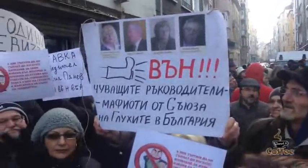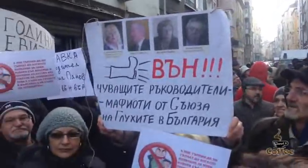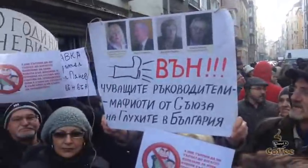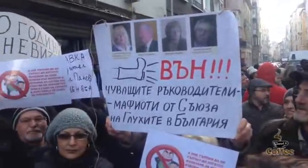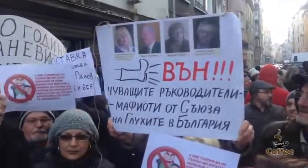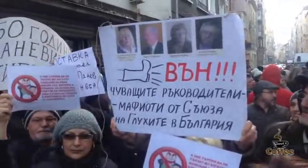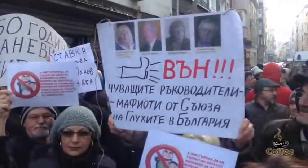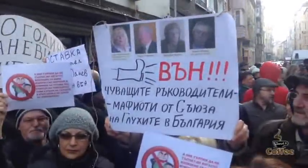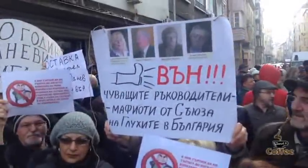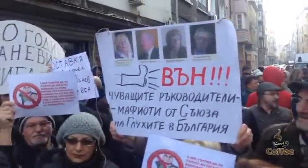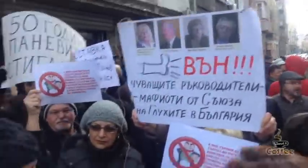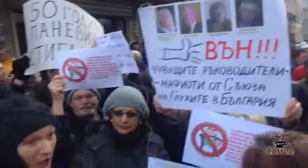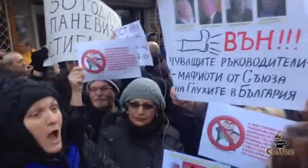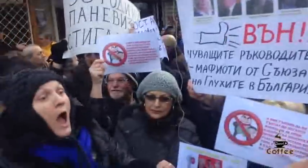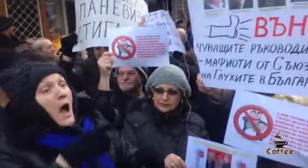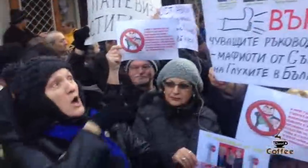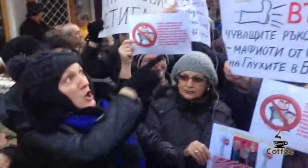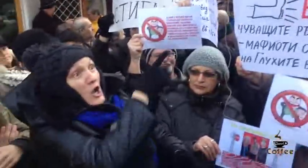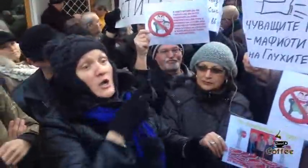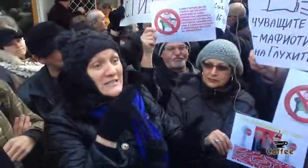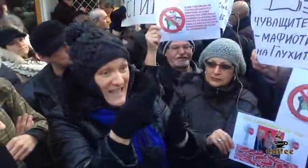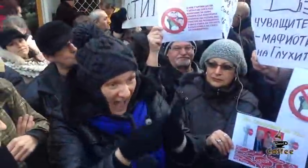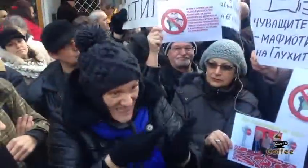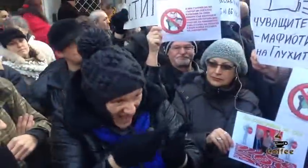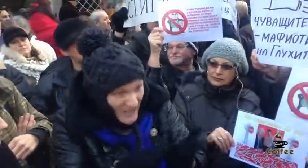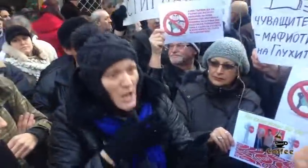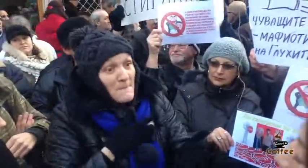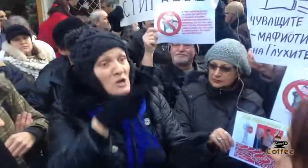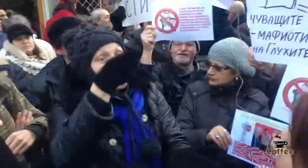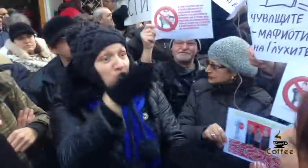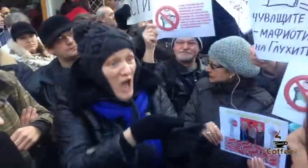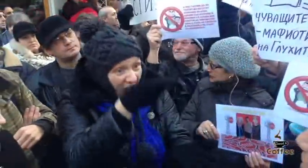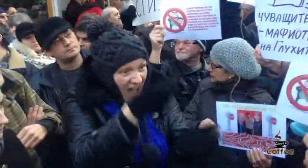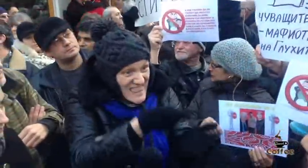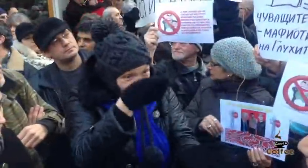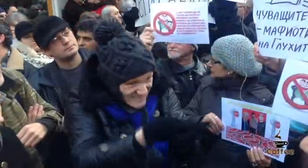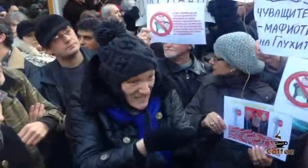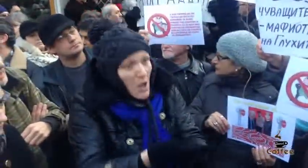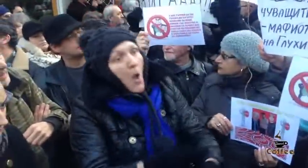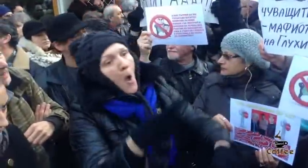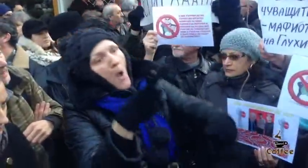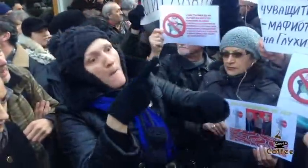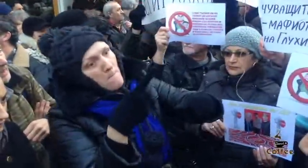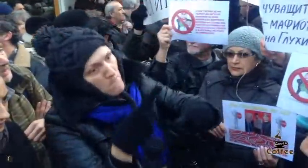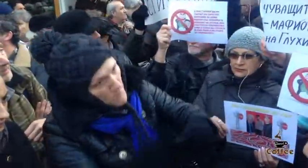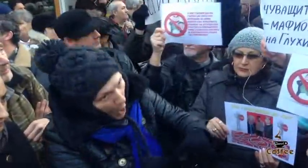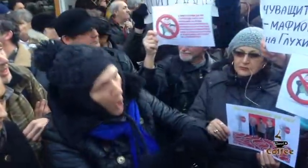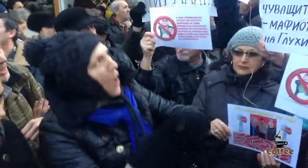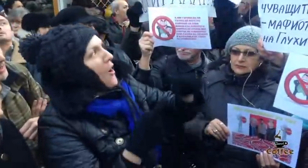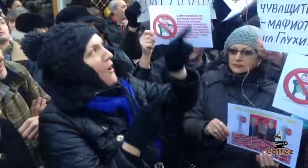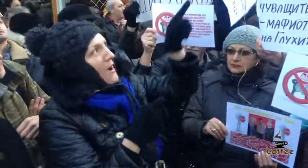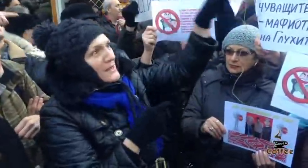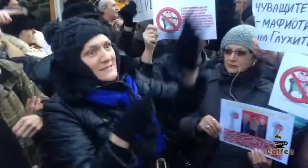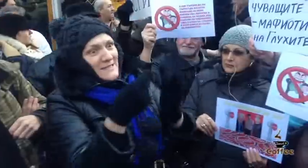И тя е секретар и е член на контролно-ревизионната комисия. Работи на щат.